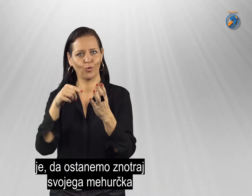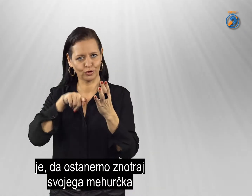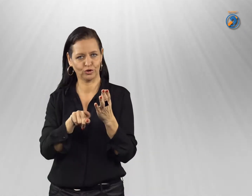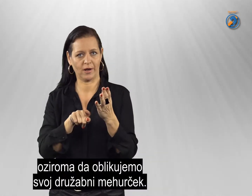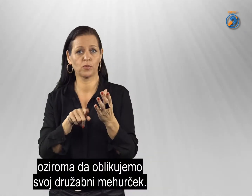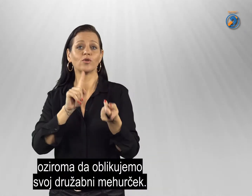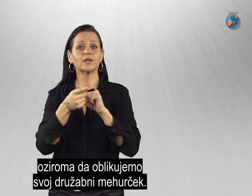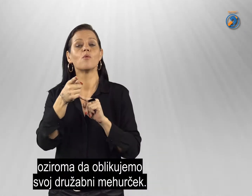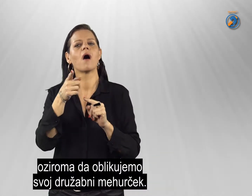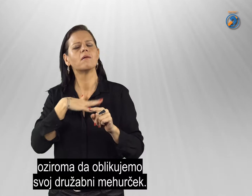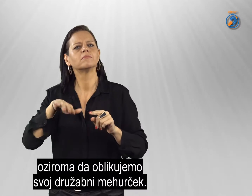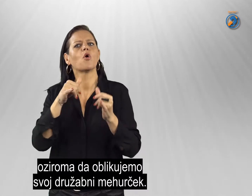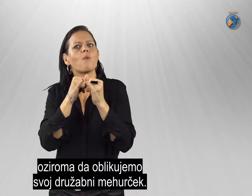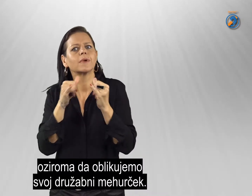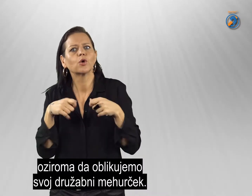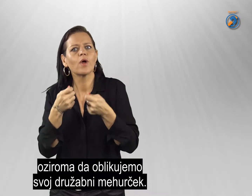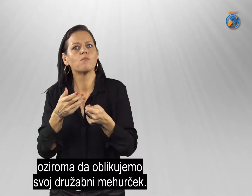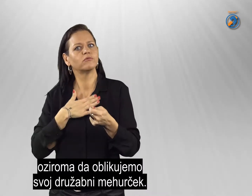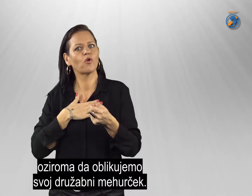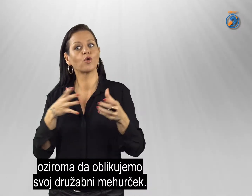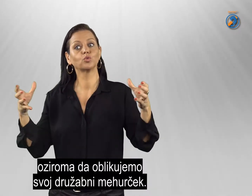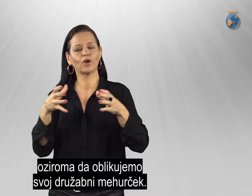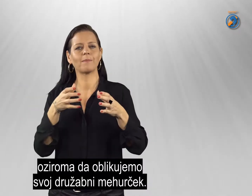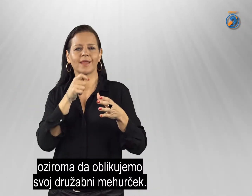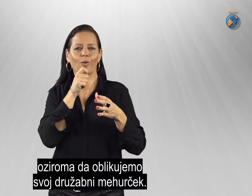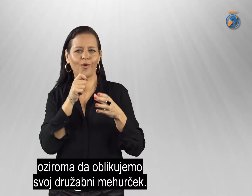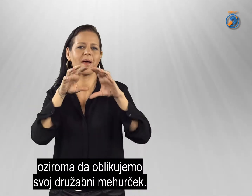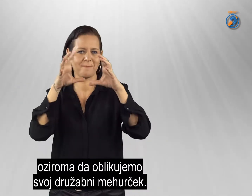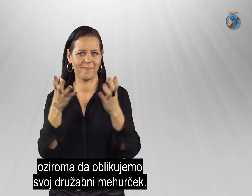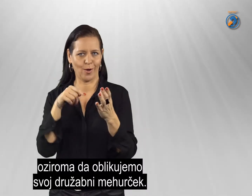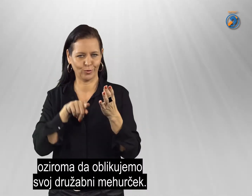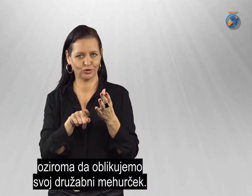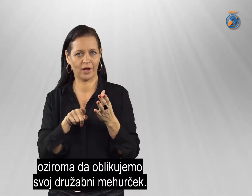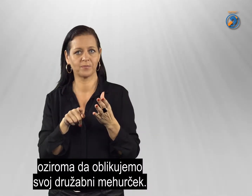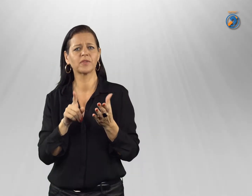oziroma da oblikujemo svoj družabni mehurček.